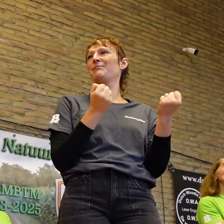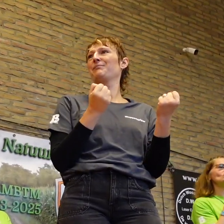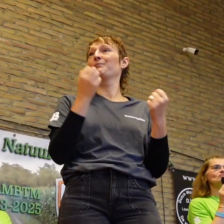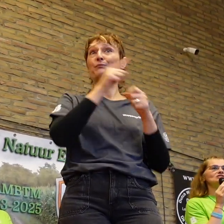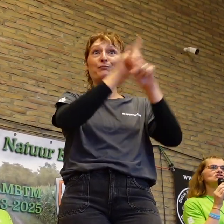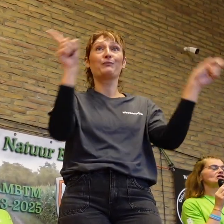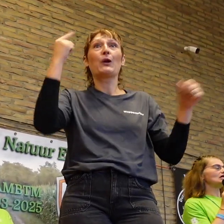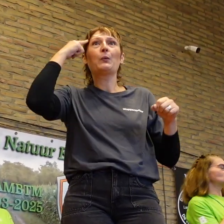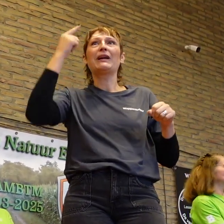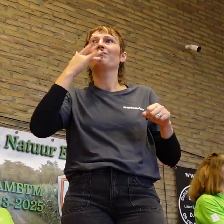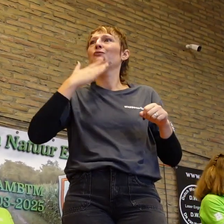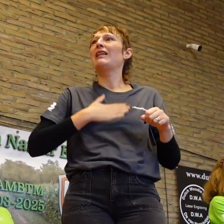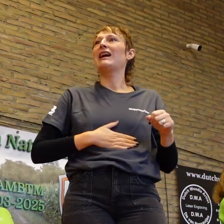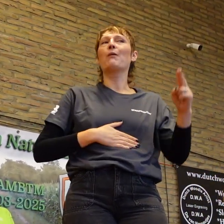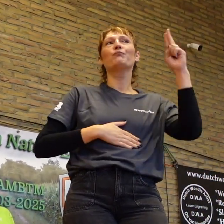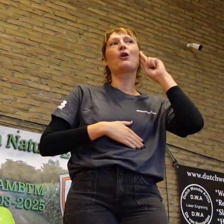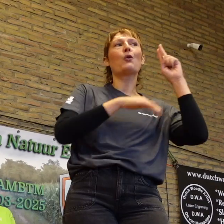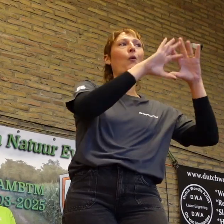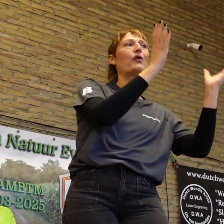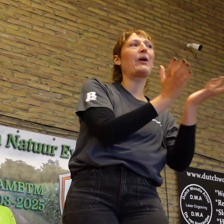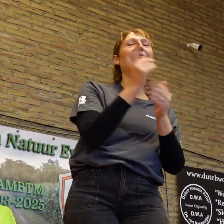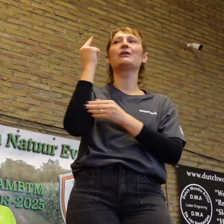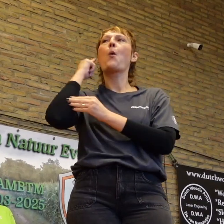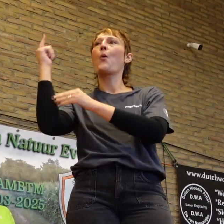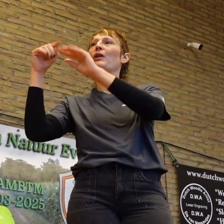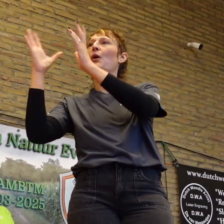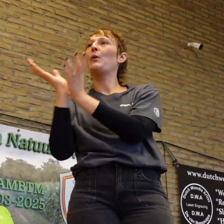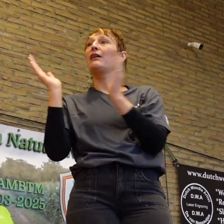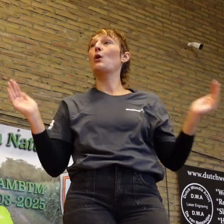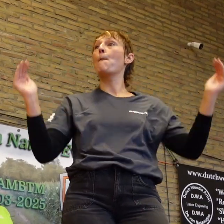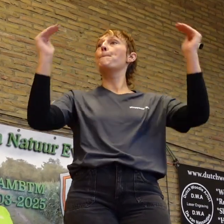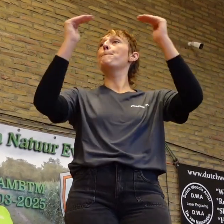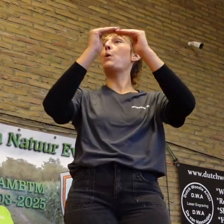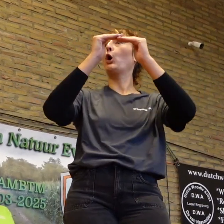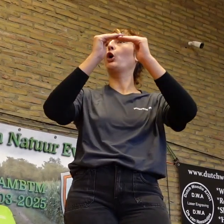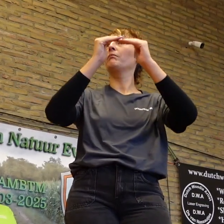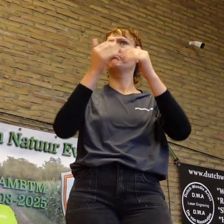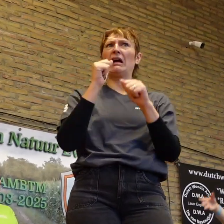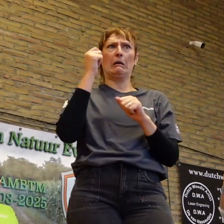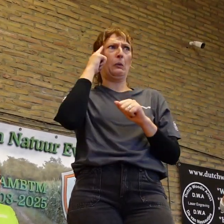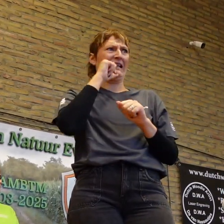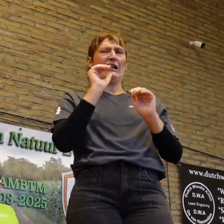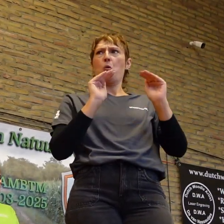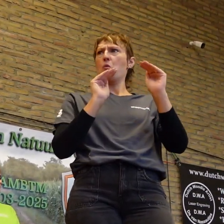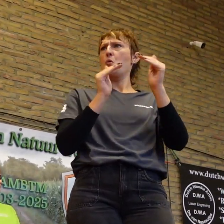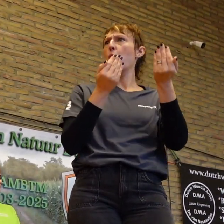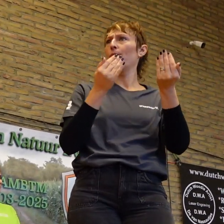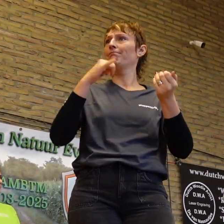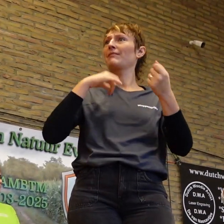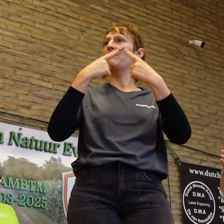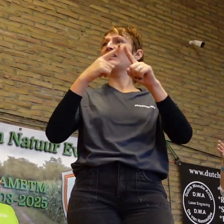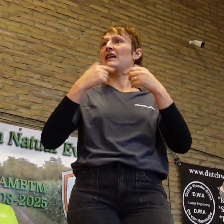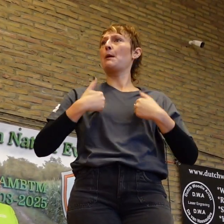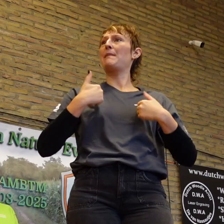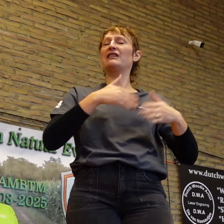de horende mensen en de dove mensen Als er problemen zijn en je weet iets niet We hebben verschillende eh